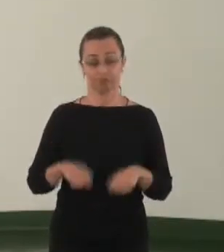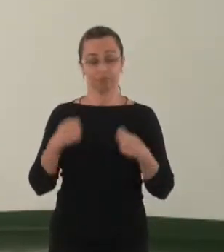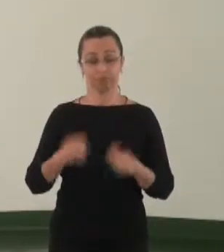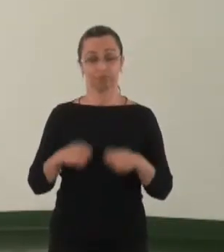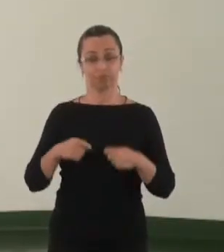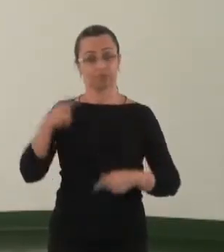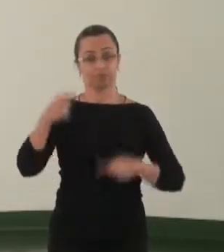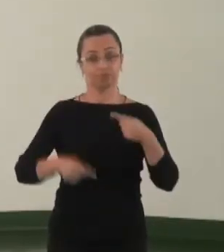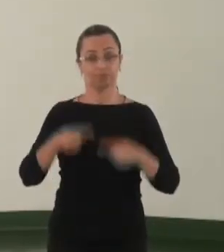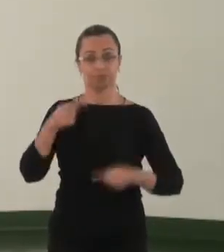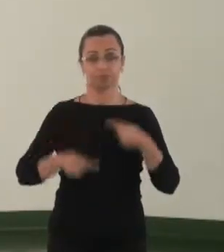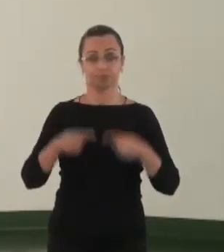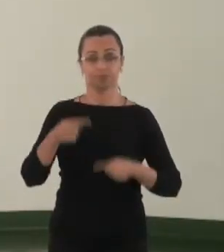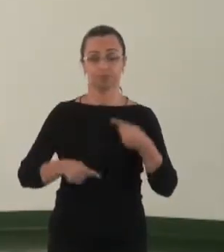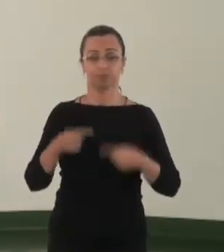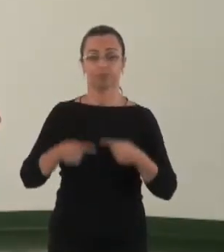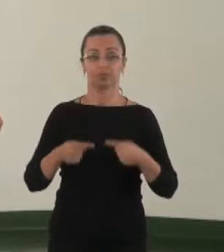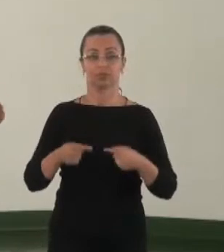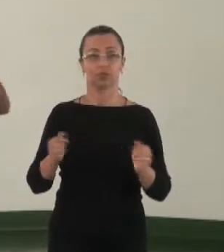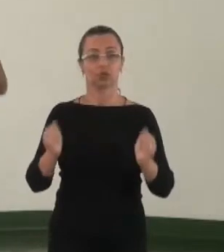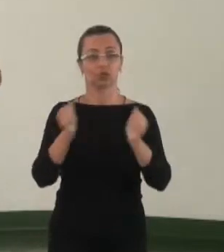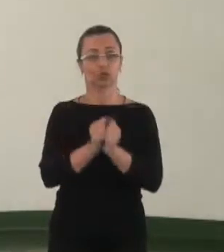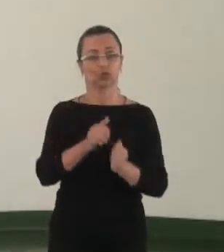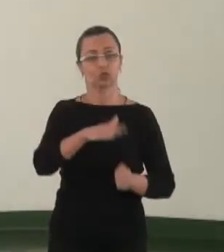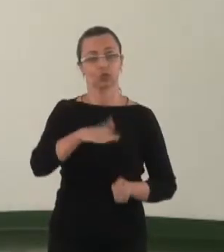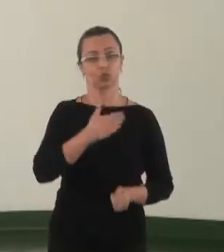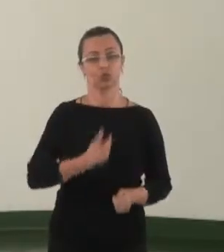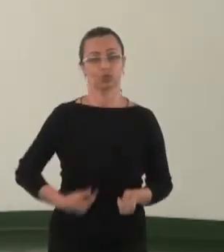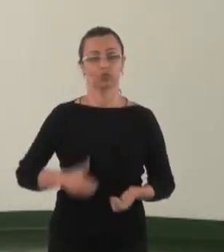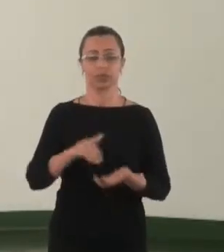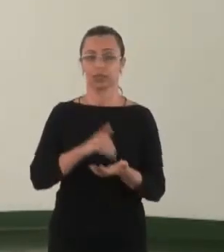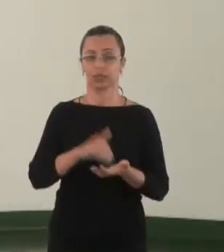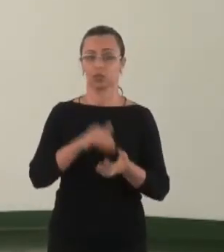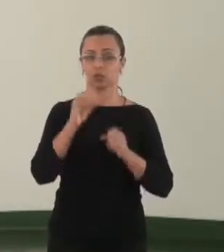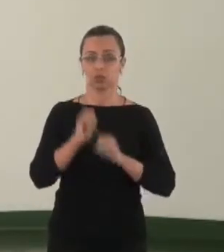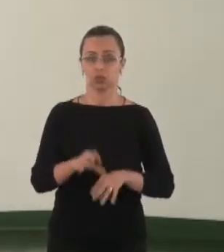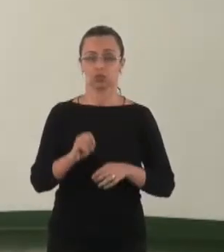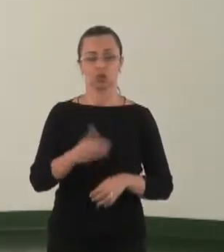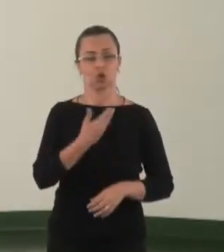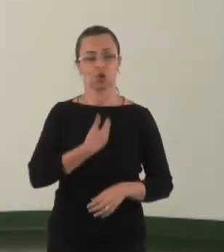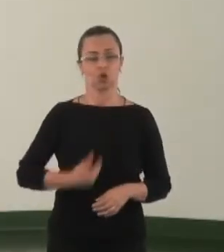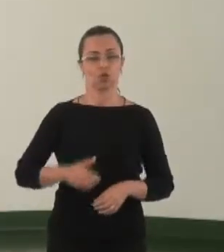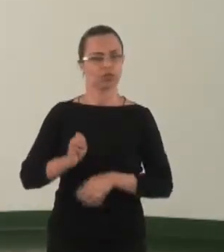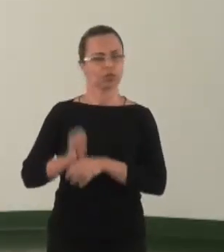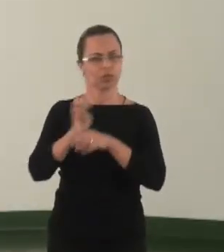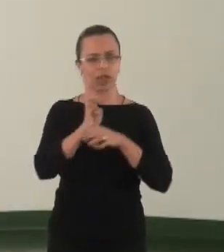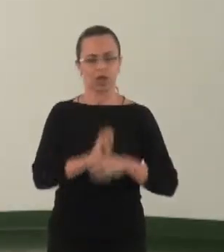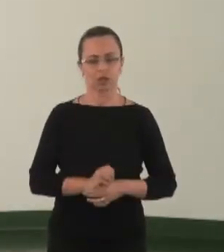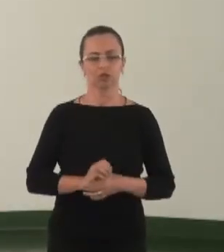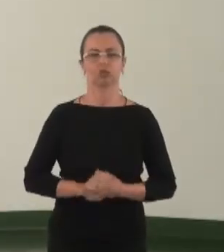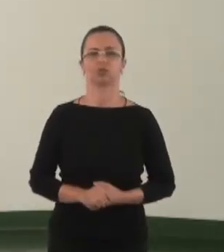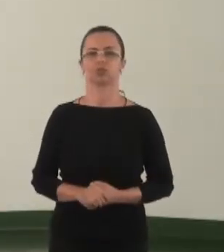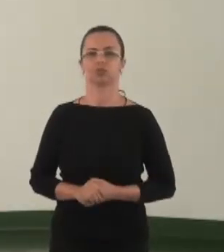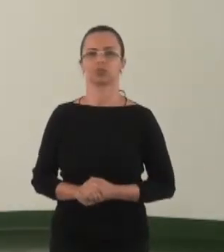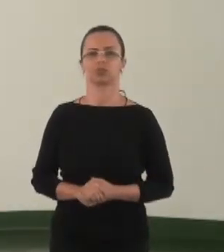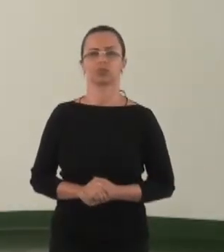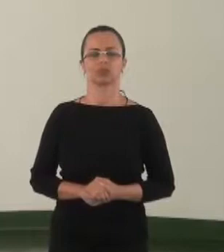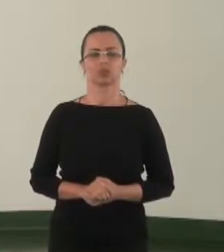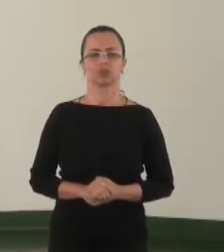há uma necessidade de se discutir esse assunto junto aos órgãos públicos, às secretarias de educação, aos governos dos estados.